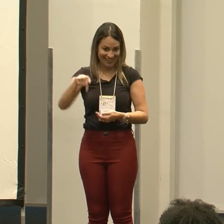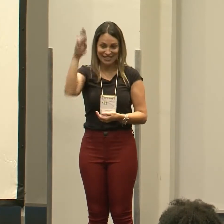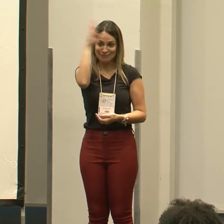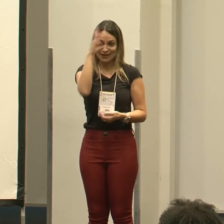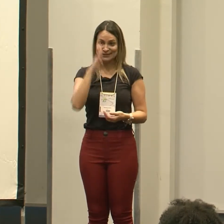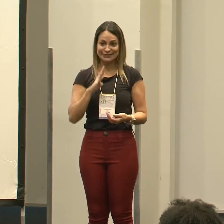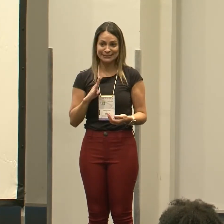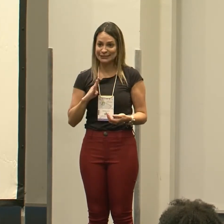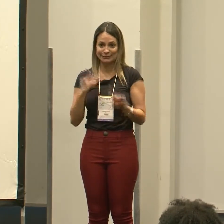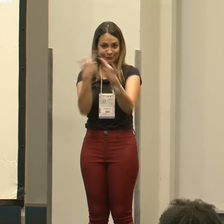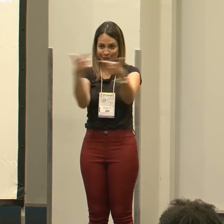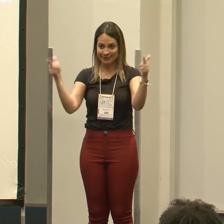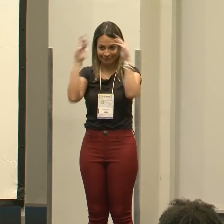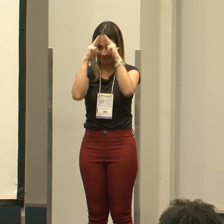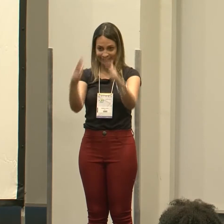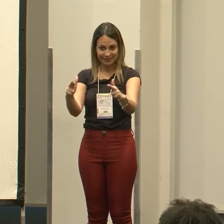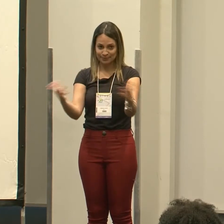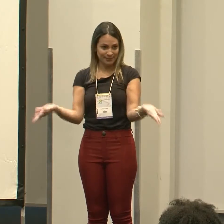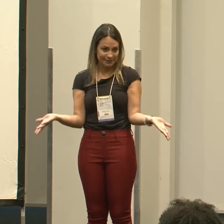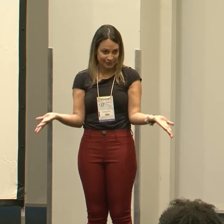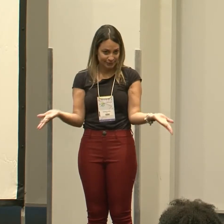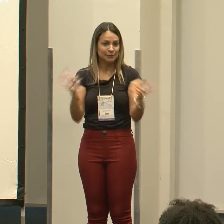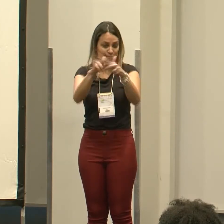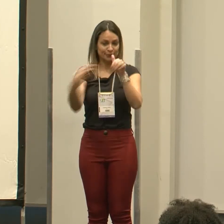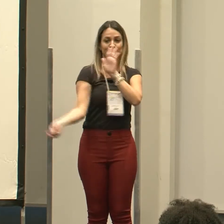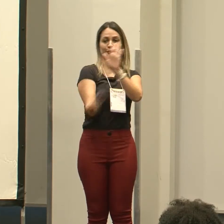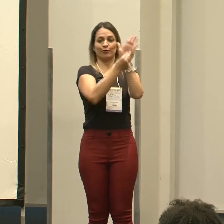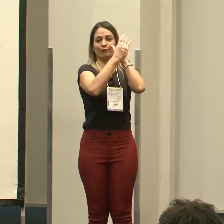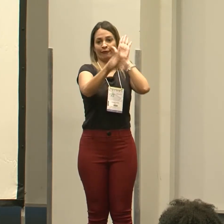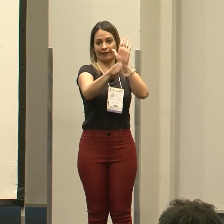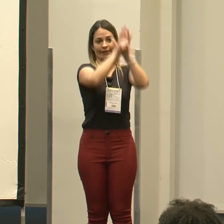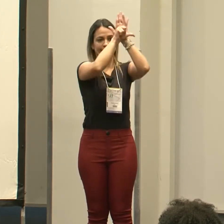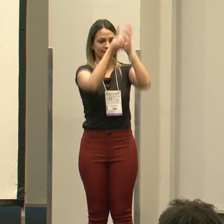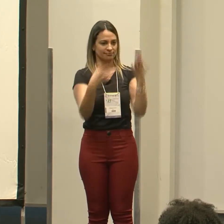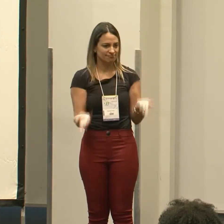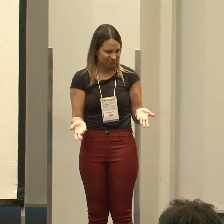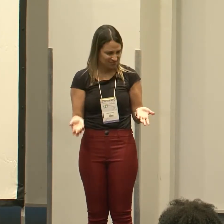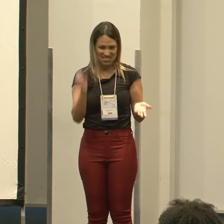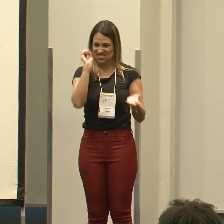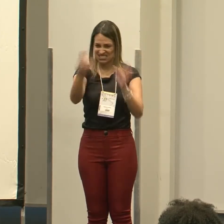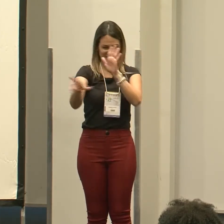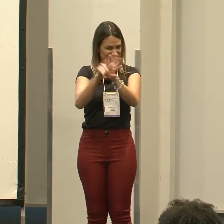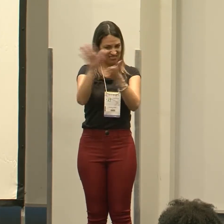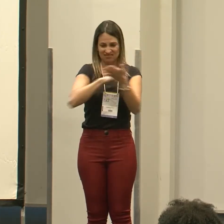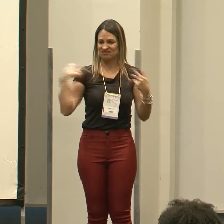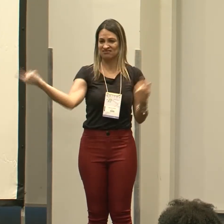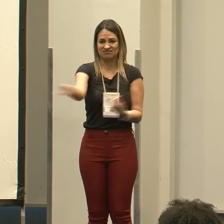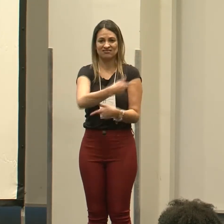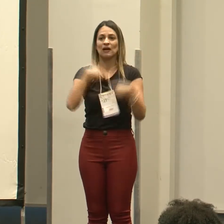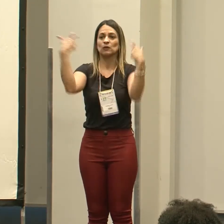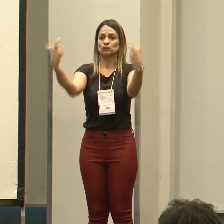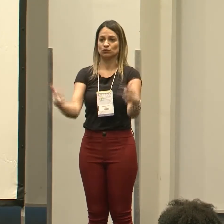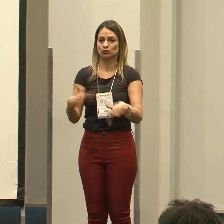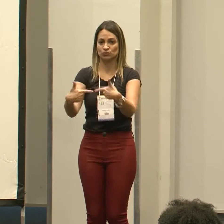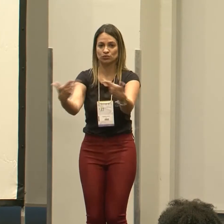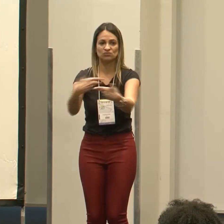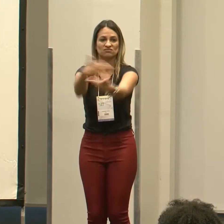pessoas já respeitam as línguas de sinais de seus países. No Brasil, infelizmente, isso não acontece e houve a necessidade da criação de uma lei. Se não